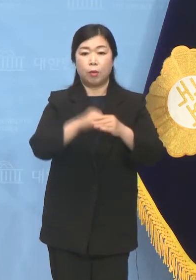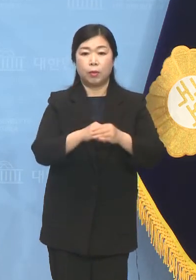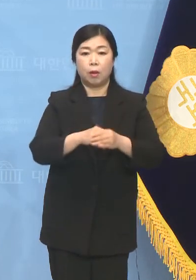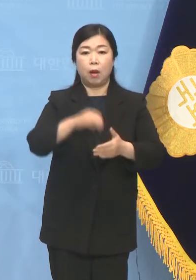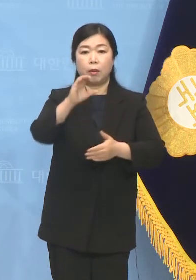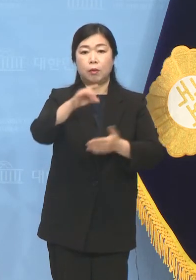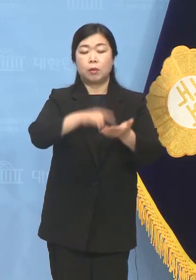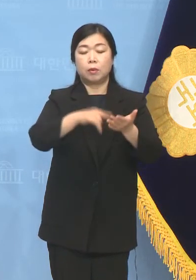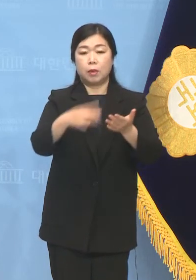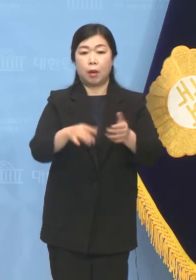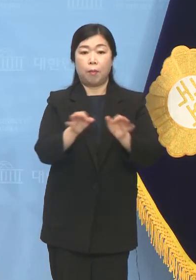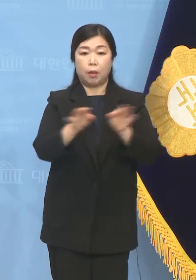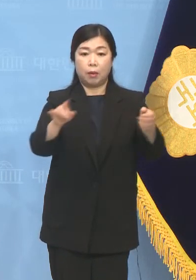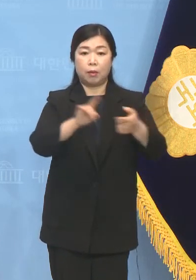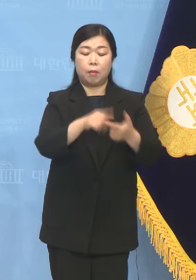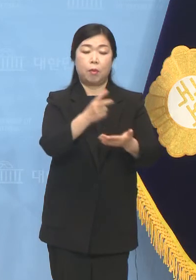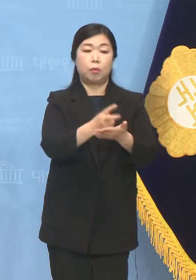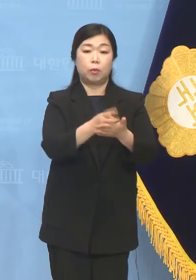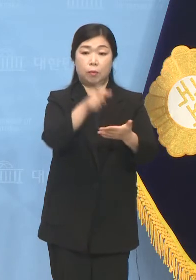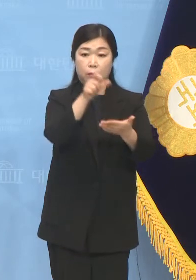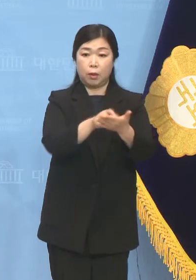관한 법률안도 제출되어 있습니다.